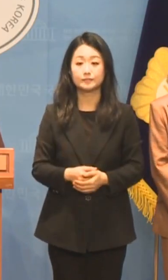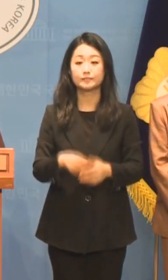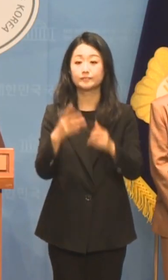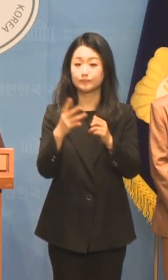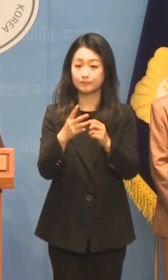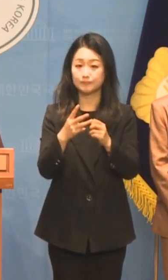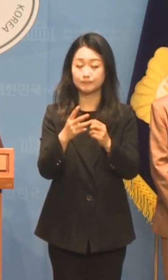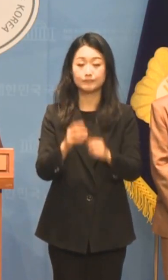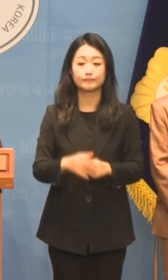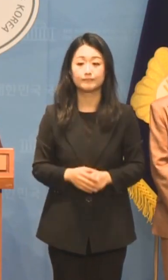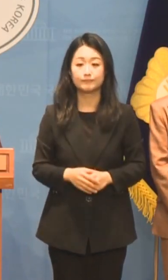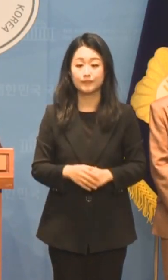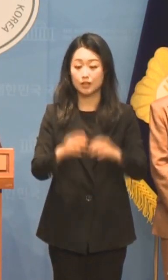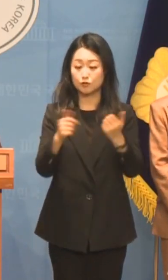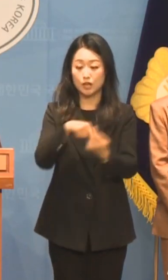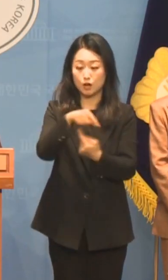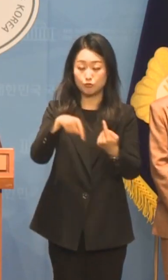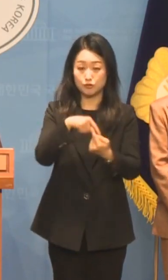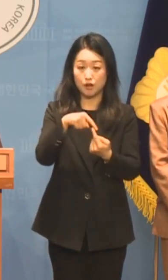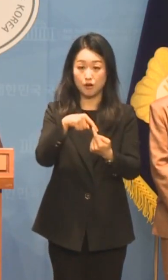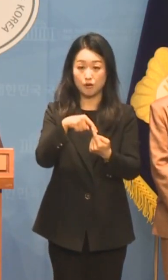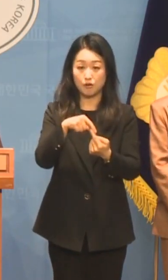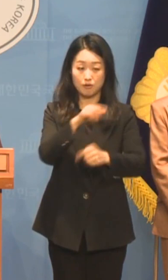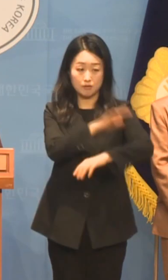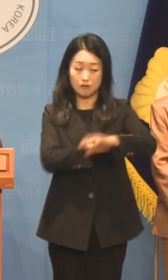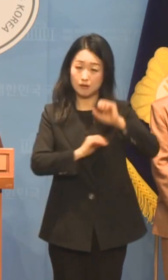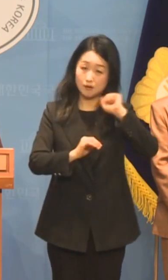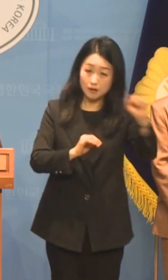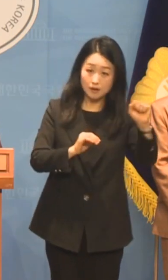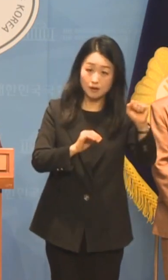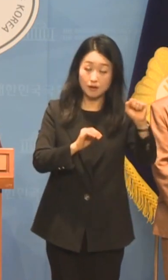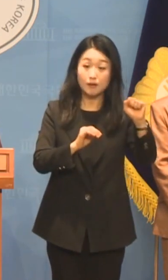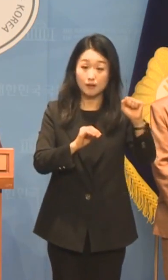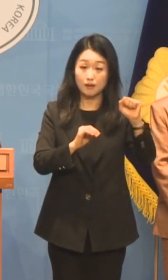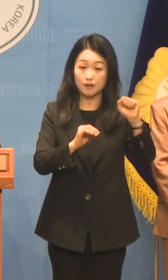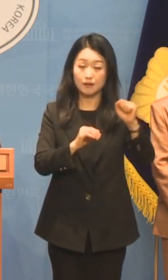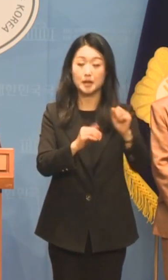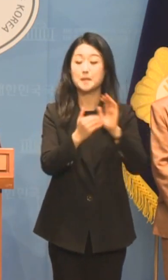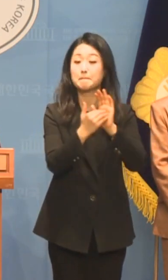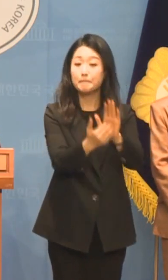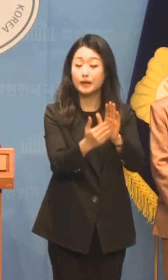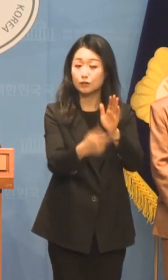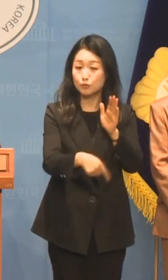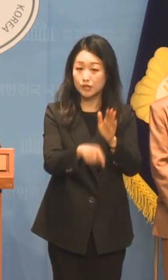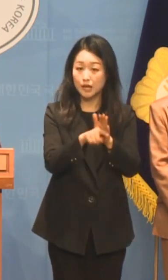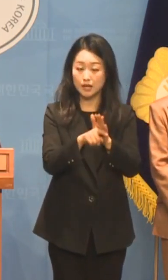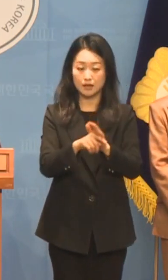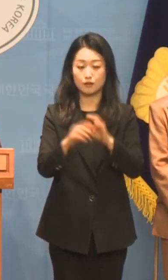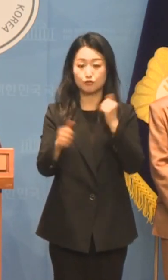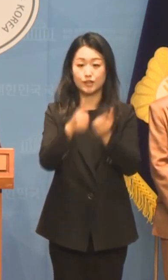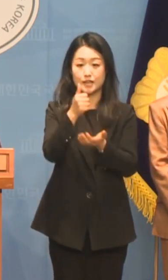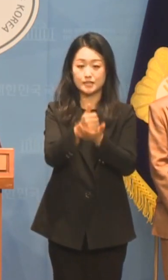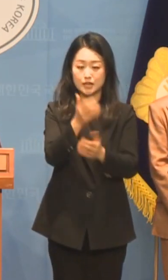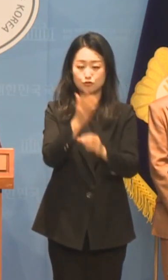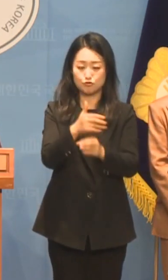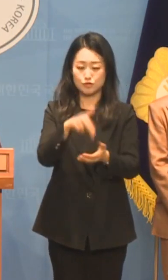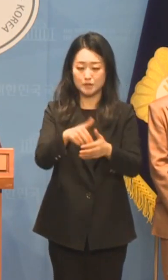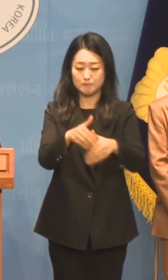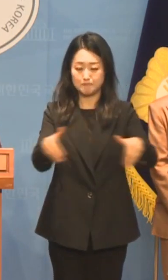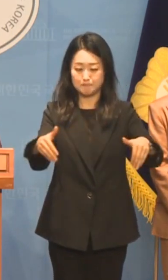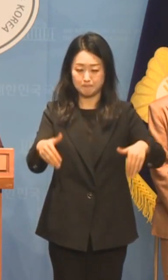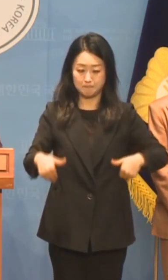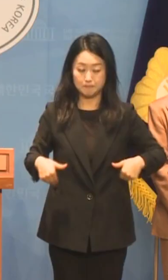셋째, 편파적 국회 운영을 방치하는 국회의장의 정치적 중립 의무 이행을 요구합니다.